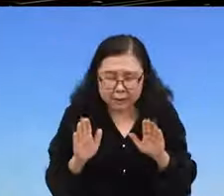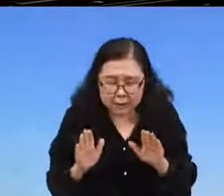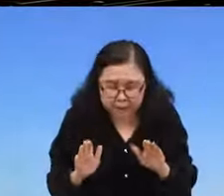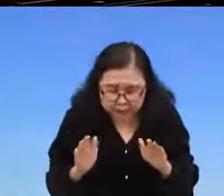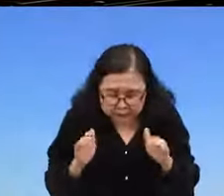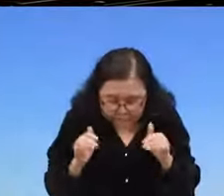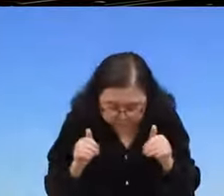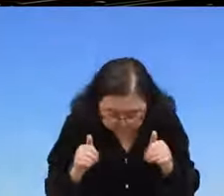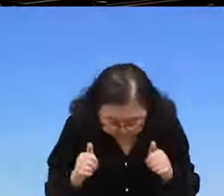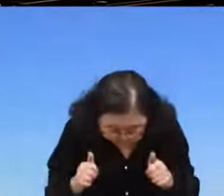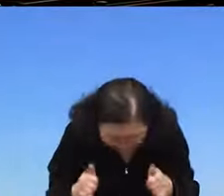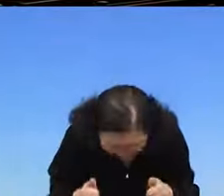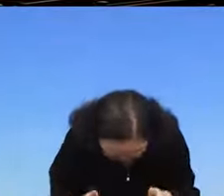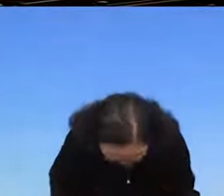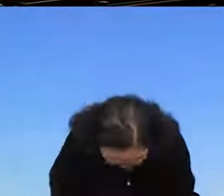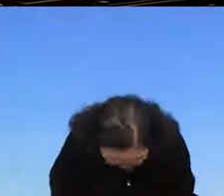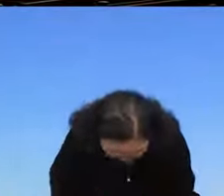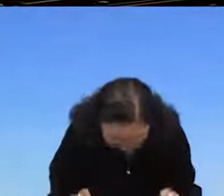엎드려 절하세.